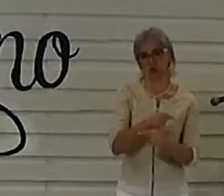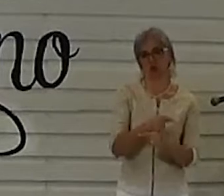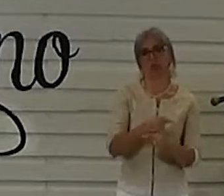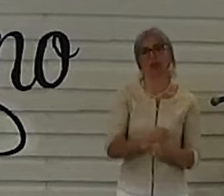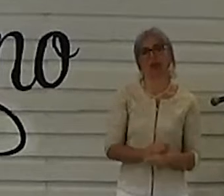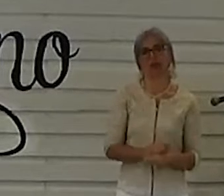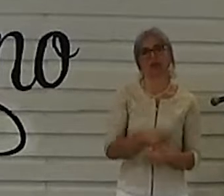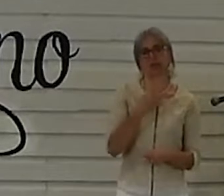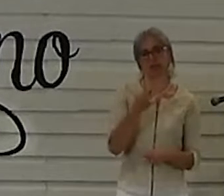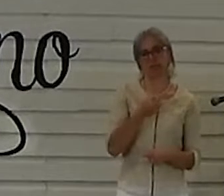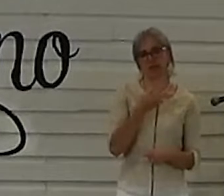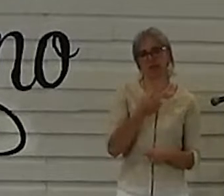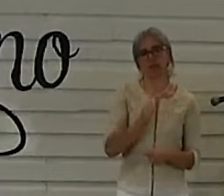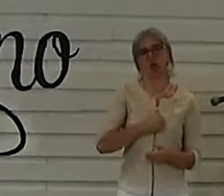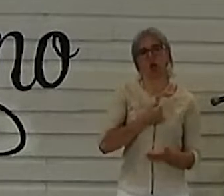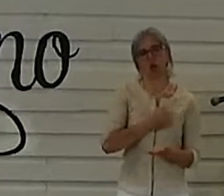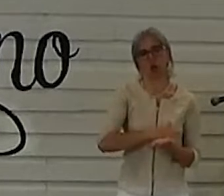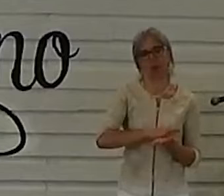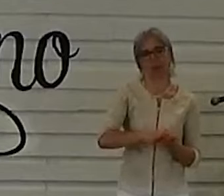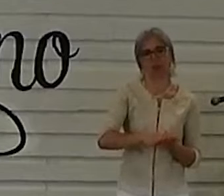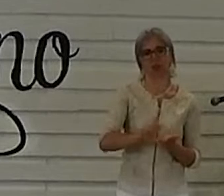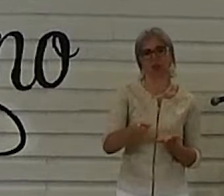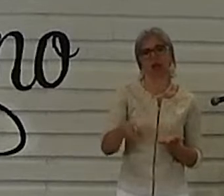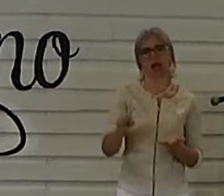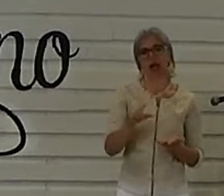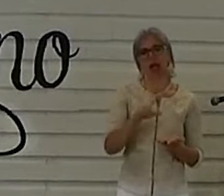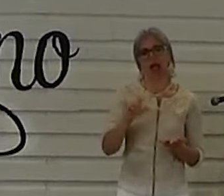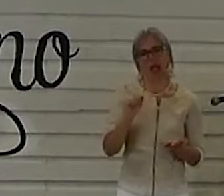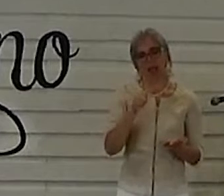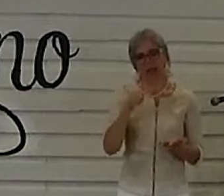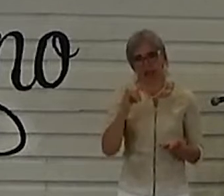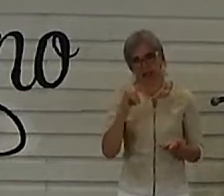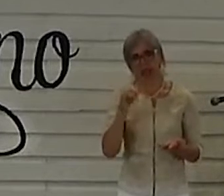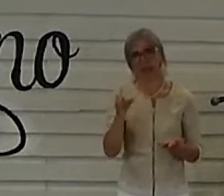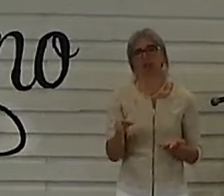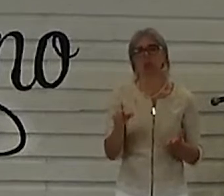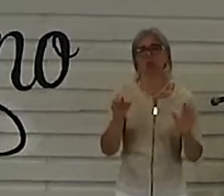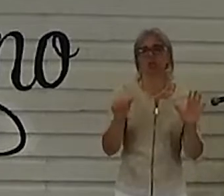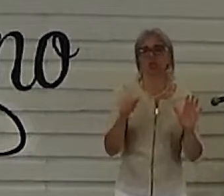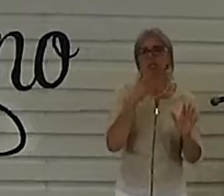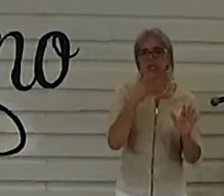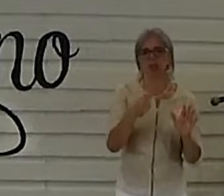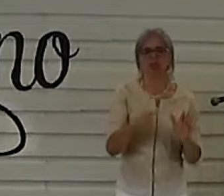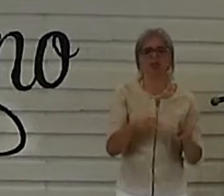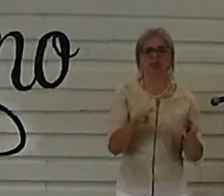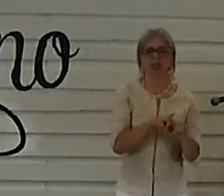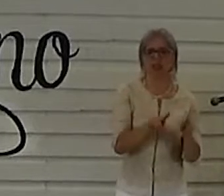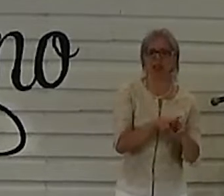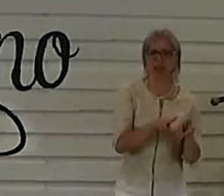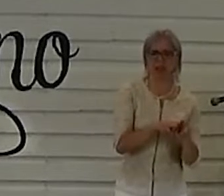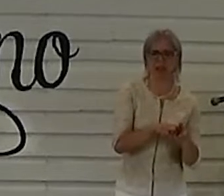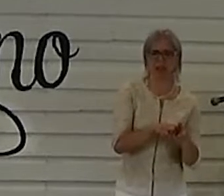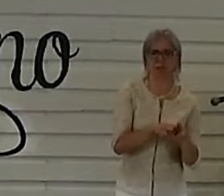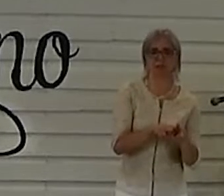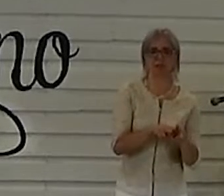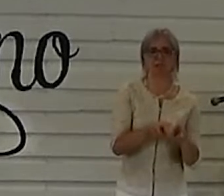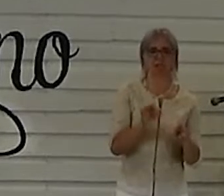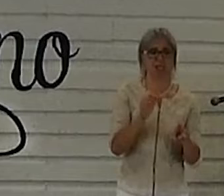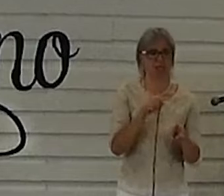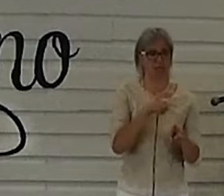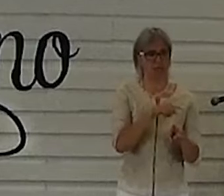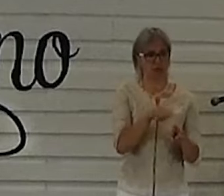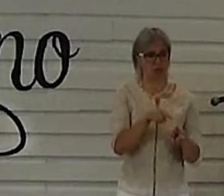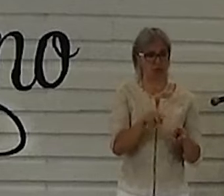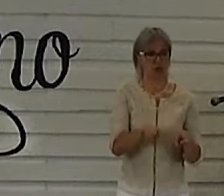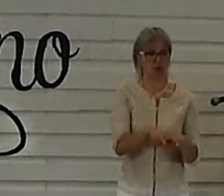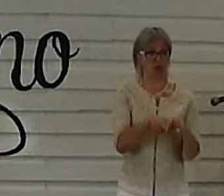compassione. Galati capitolo 6 dice: fratelli, se scoprite che qualcuno di voi sta commettendo un errore,